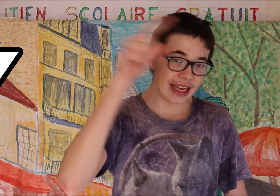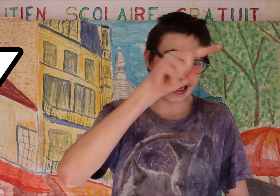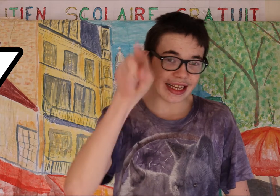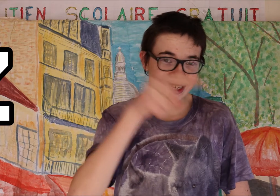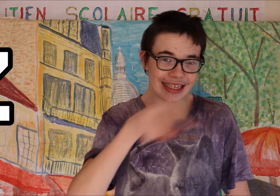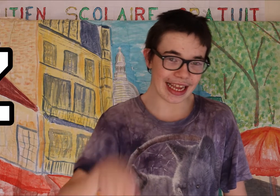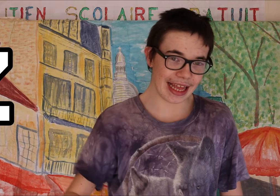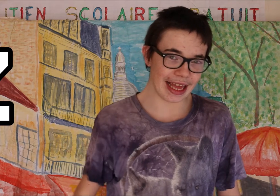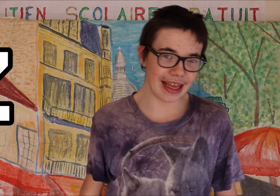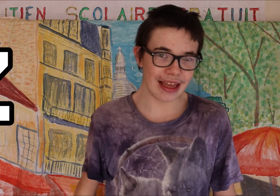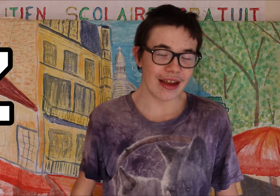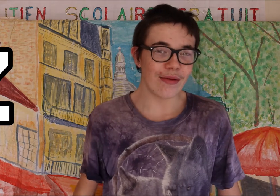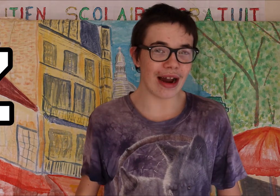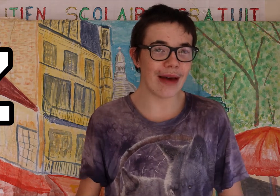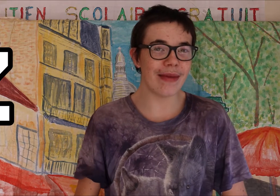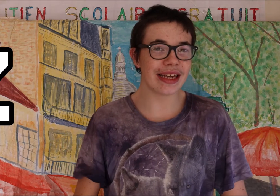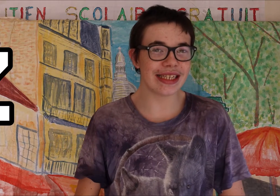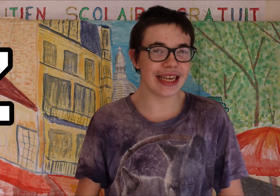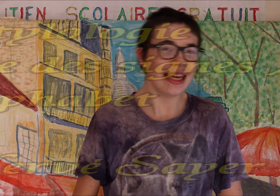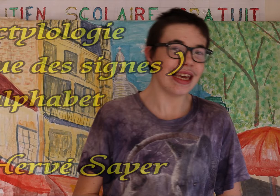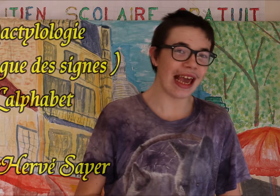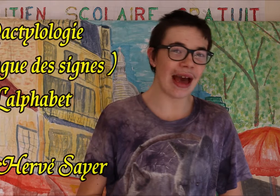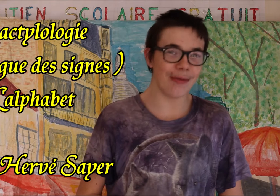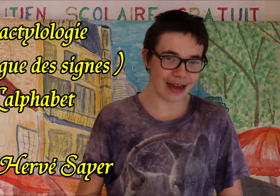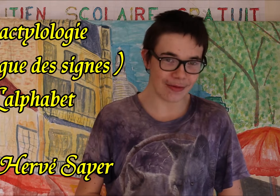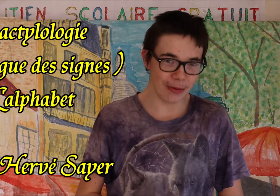Z. Voilà, merci et abonnez-vous.